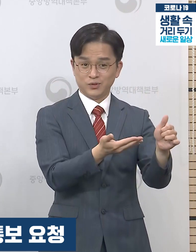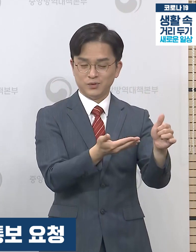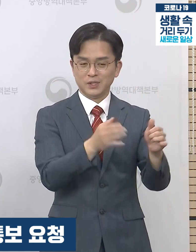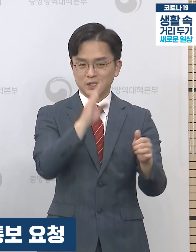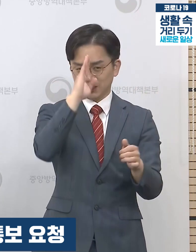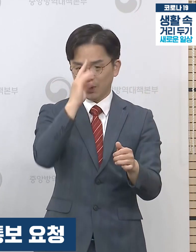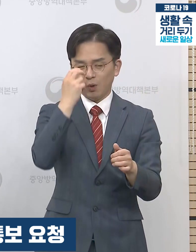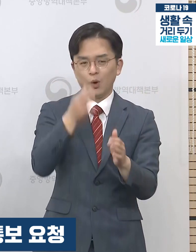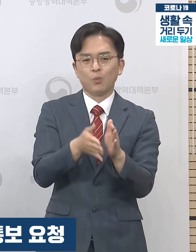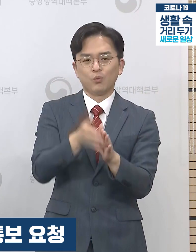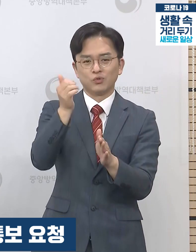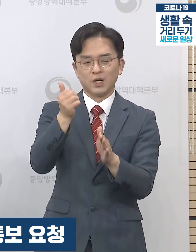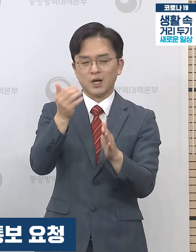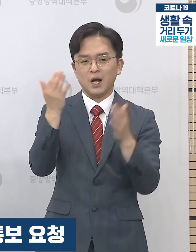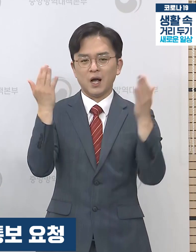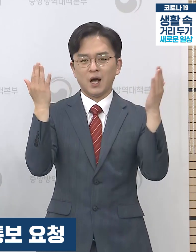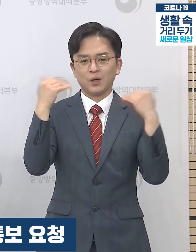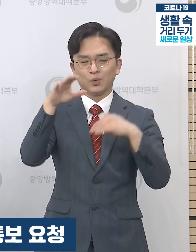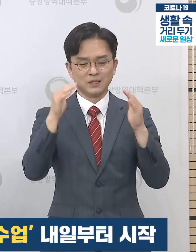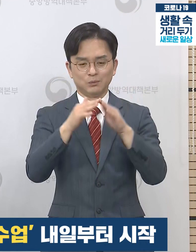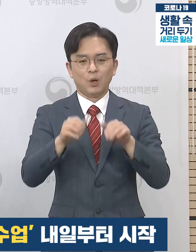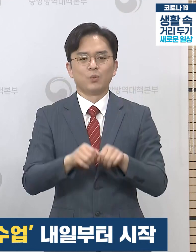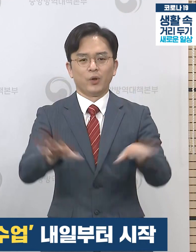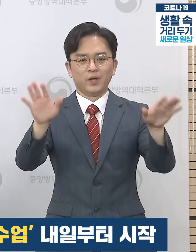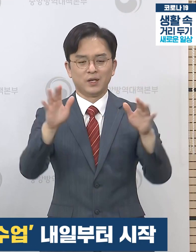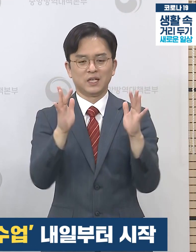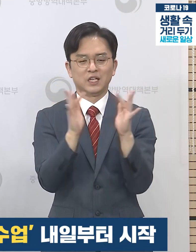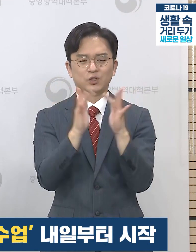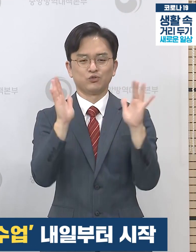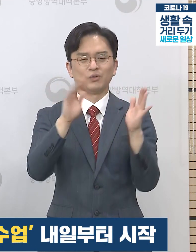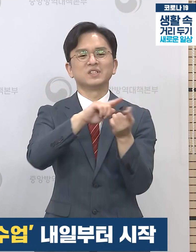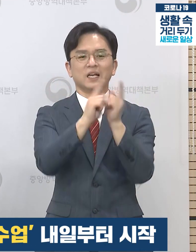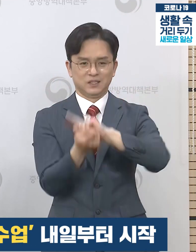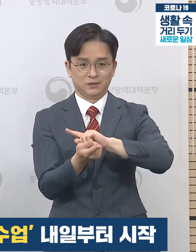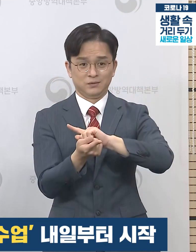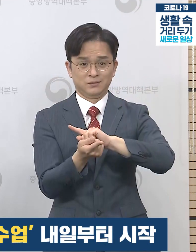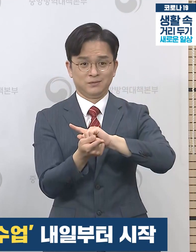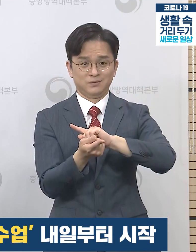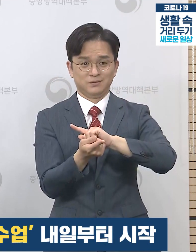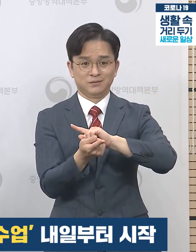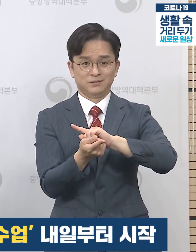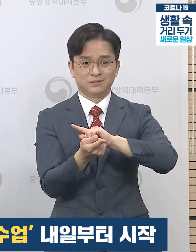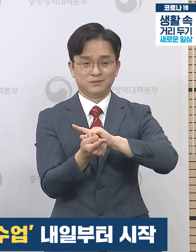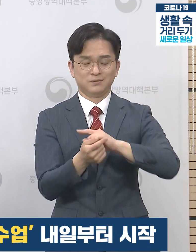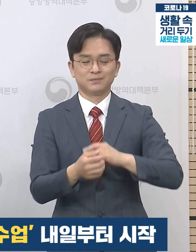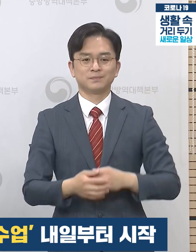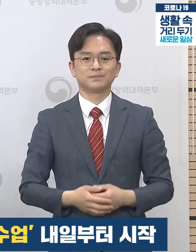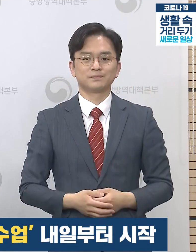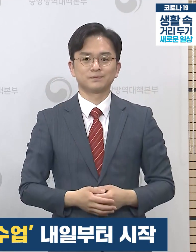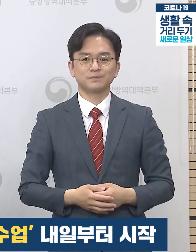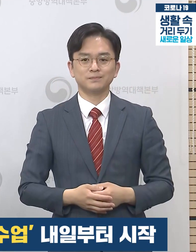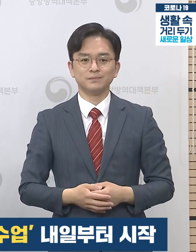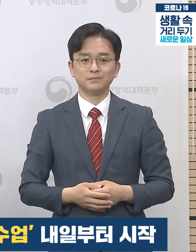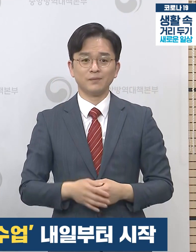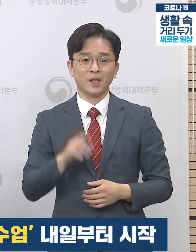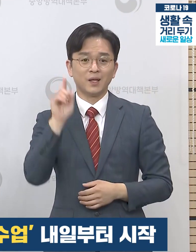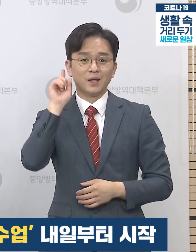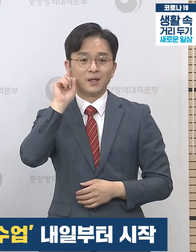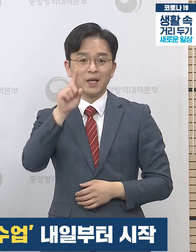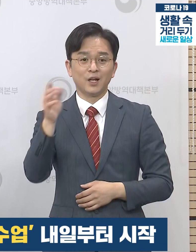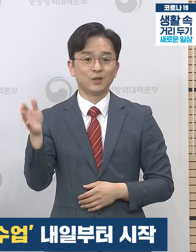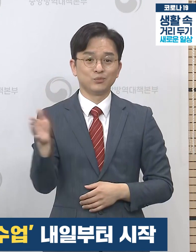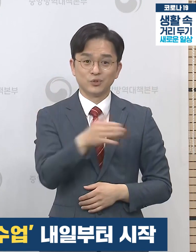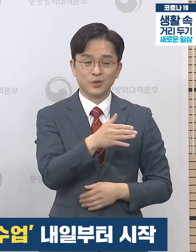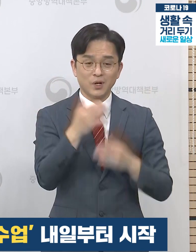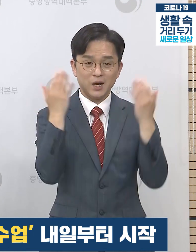방역대책본부에서 요청한 바 있습니다. 다만 처음 경험하는 실제 상황이 내일부터